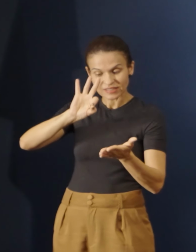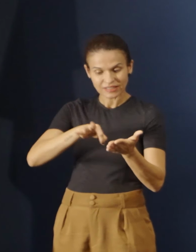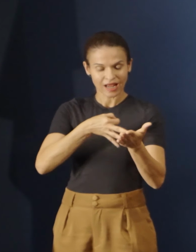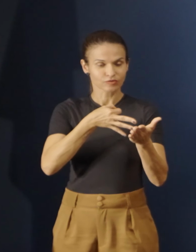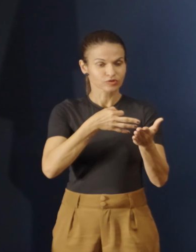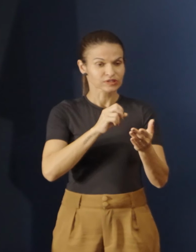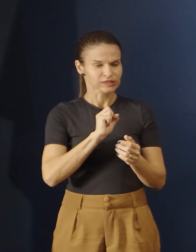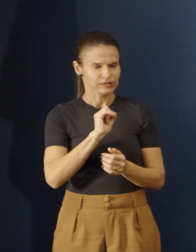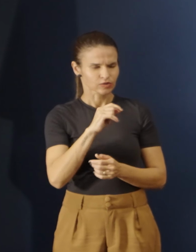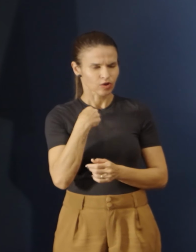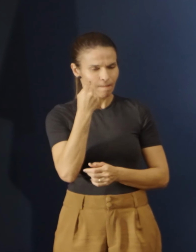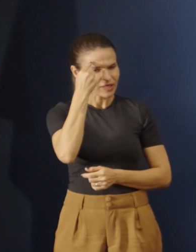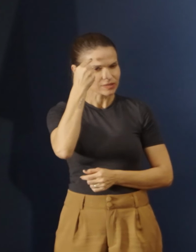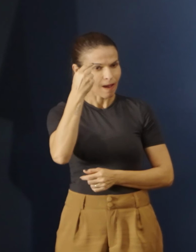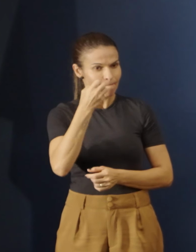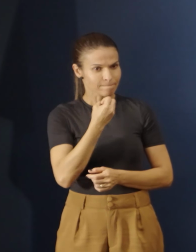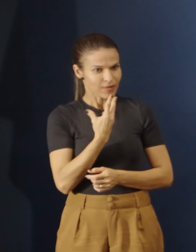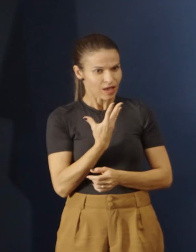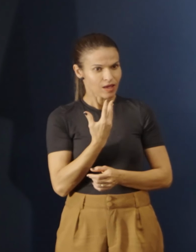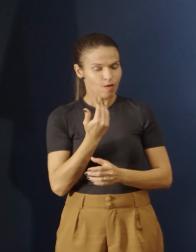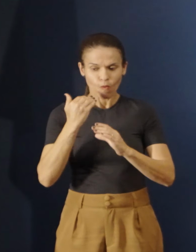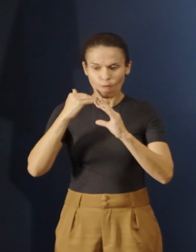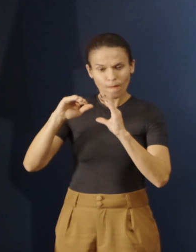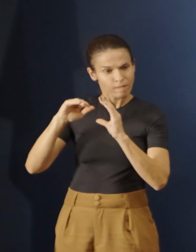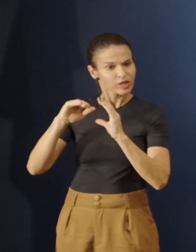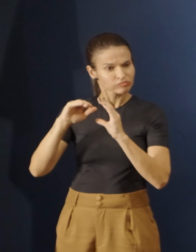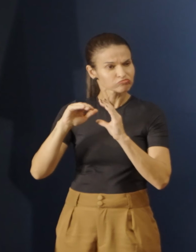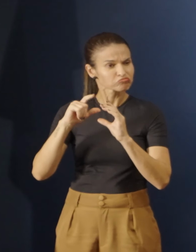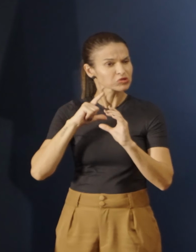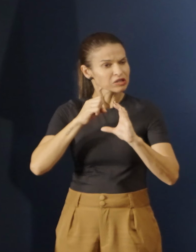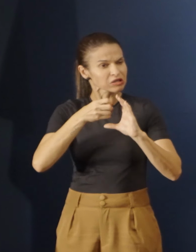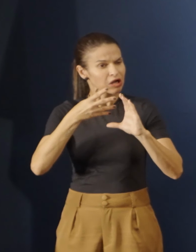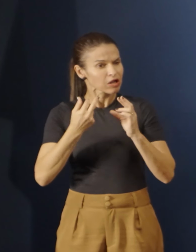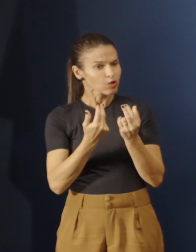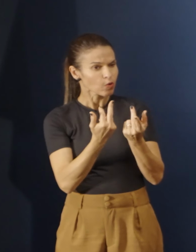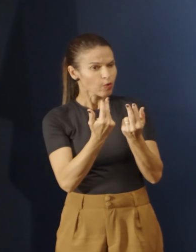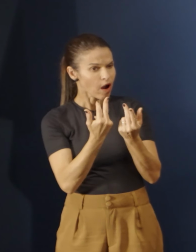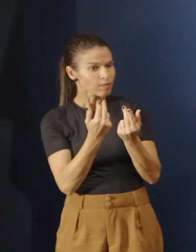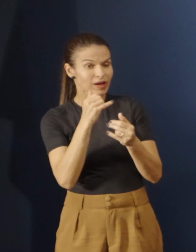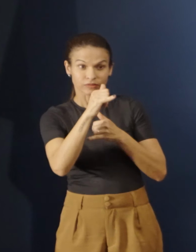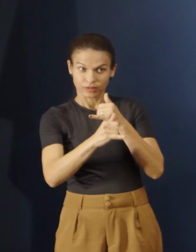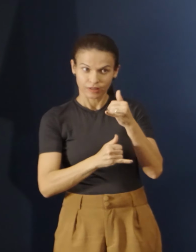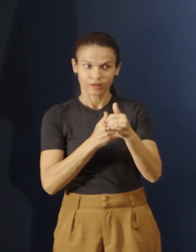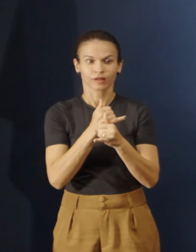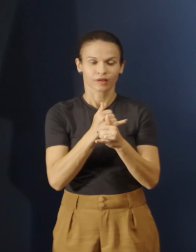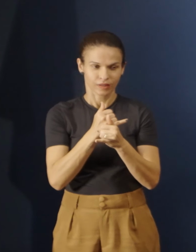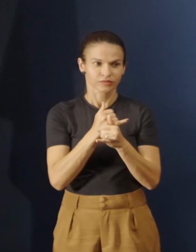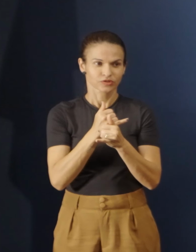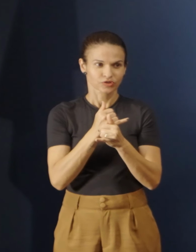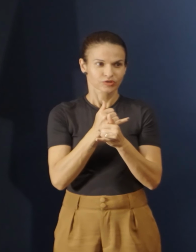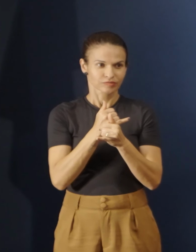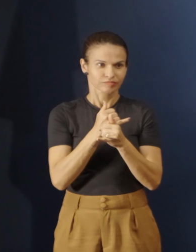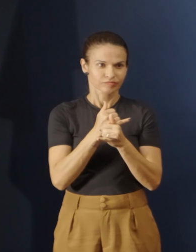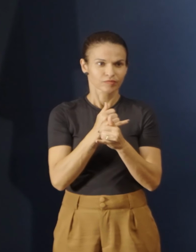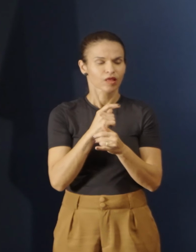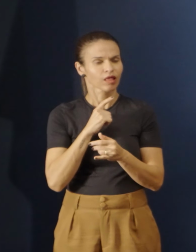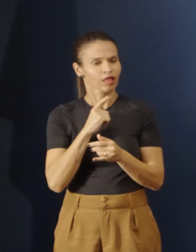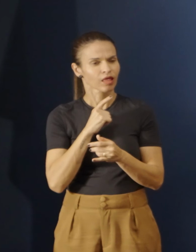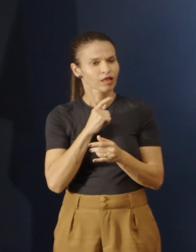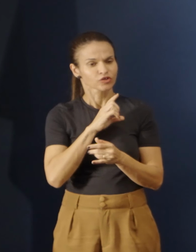nós pensarmos bem, o e-mail, ele tem um pouco disso tudo, só que eletronicamente falando. Vem a data quando você manda um